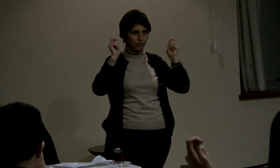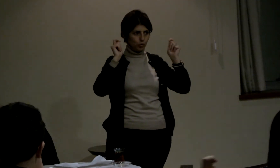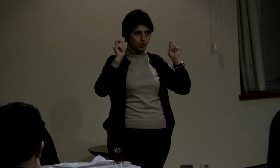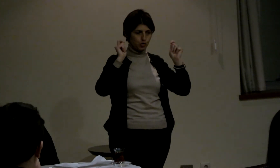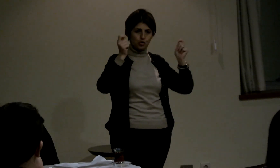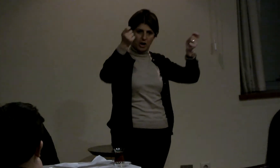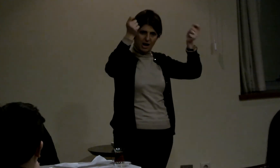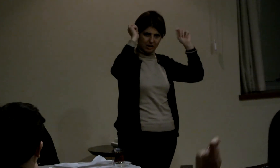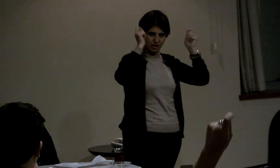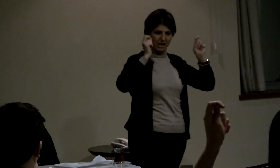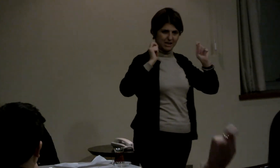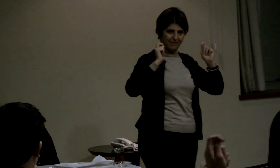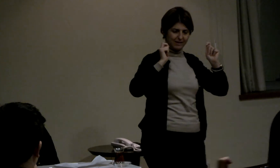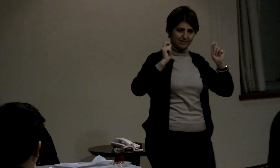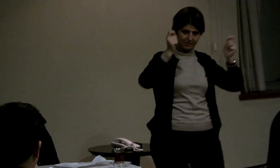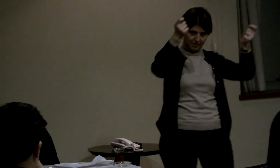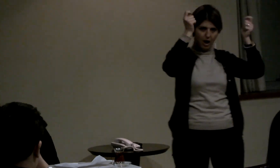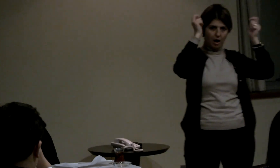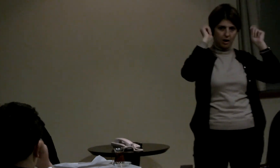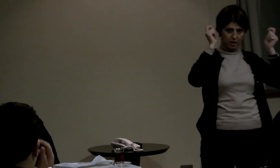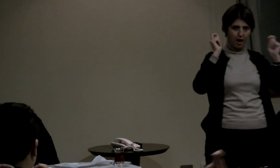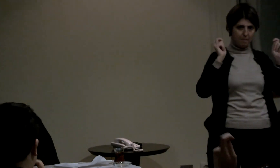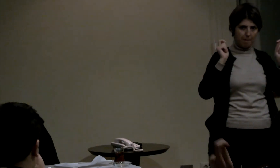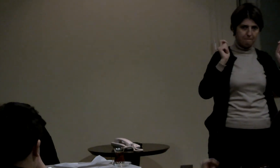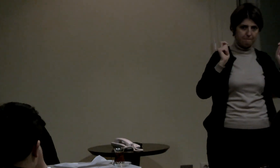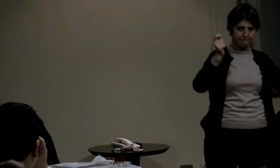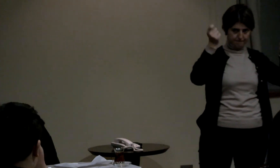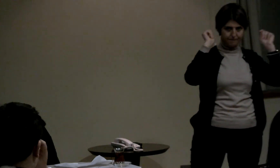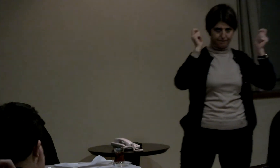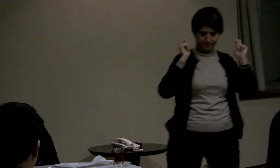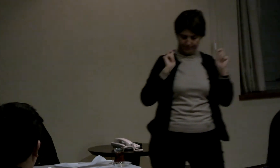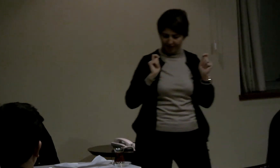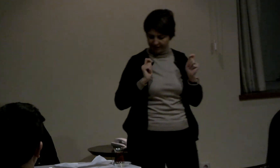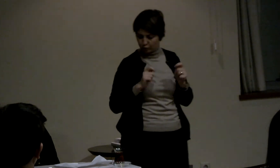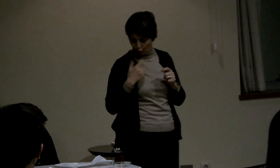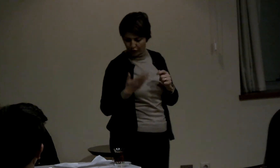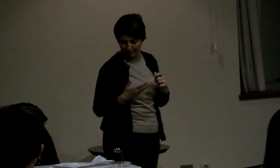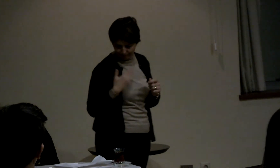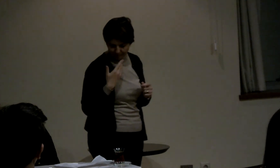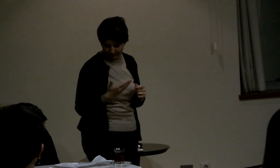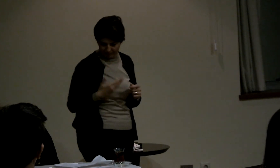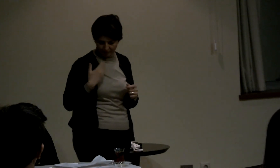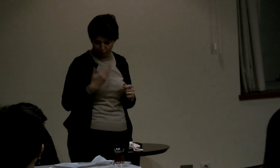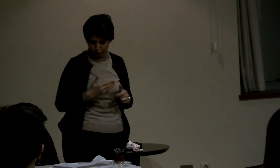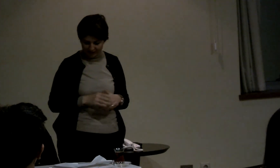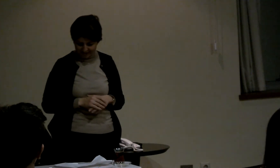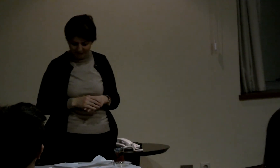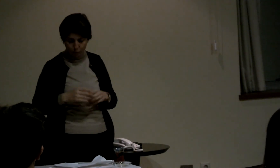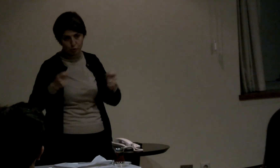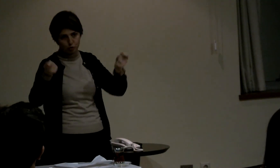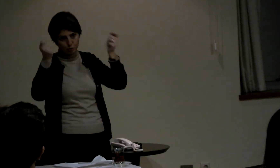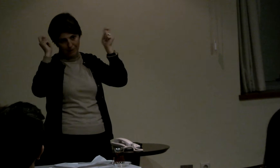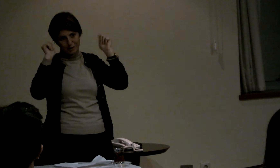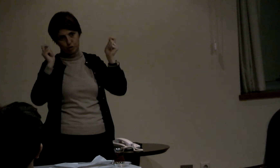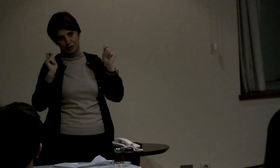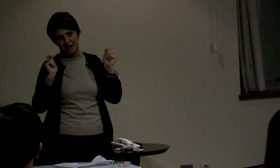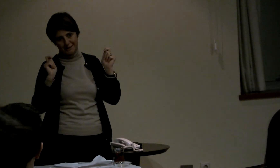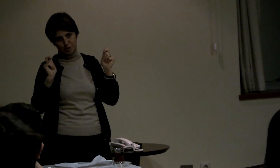duş. Aynı şey. Evet. Hamam. Evet. Söylem burada etkili. Öbür türlü banyo da aynı